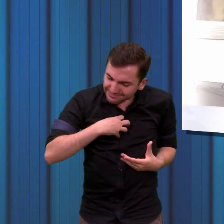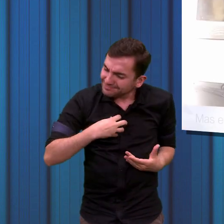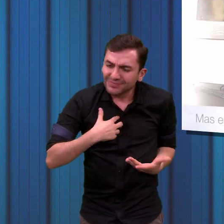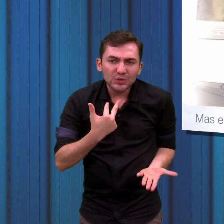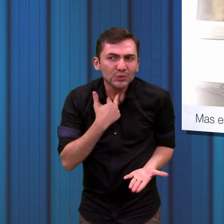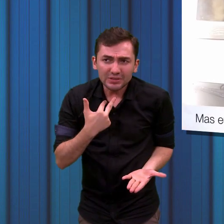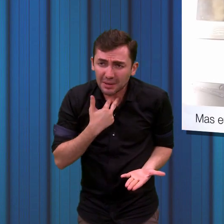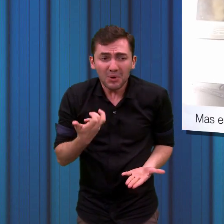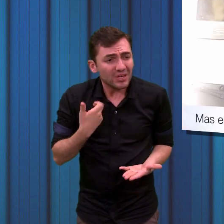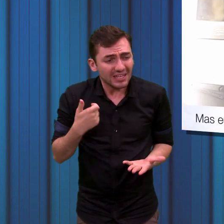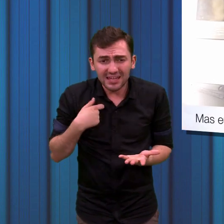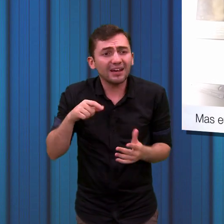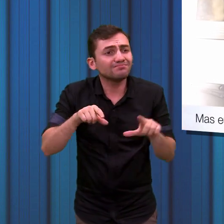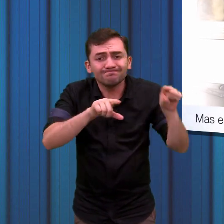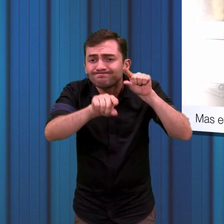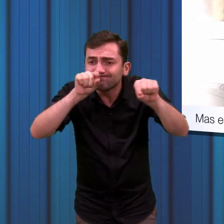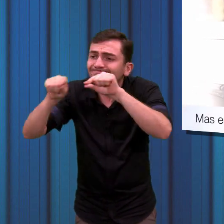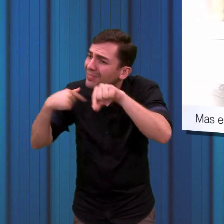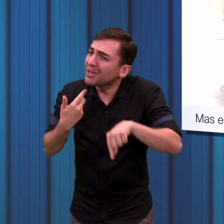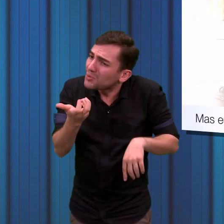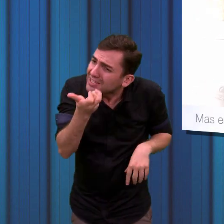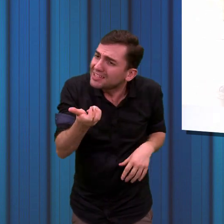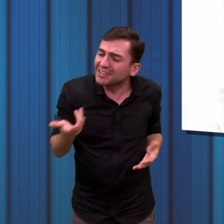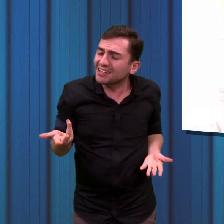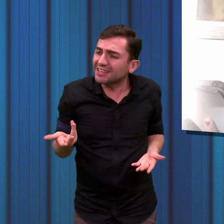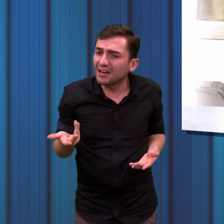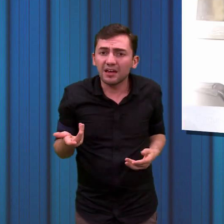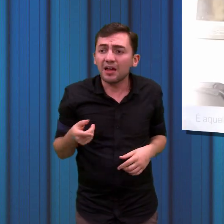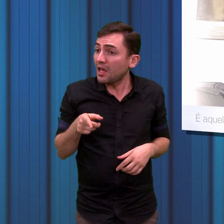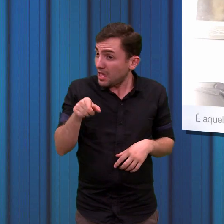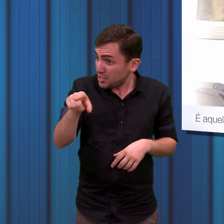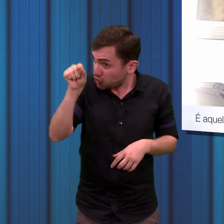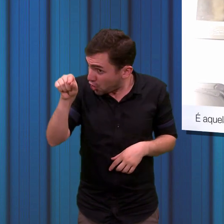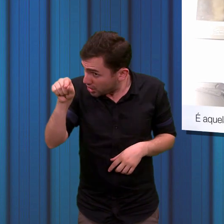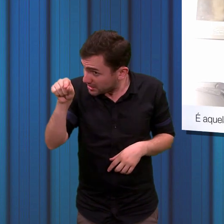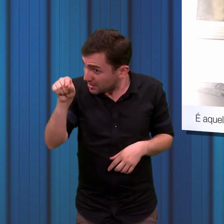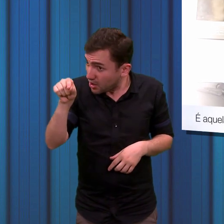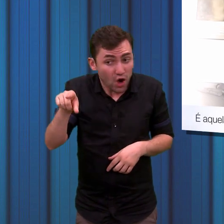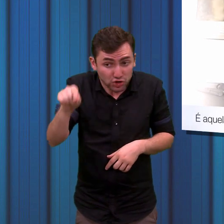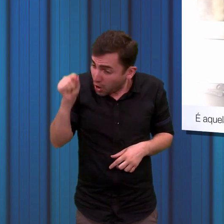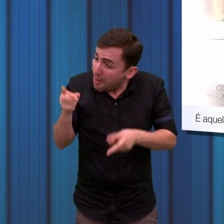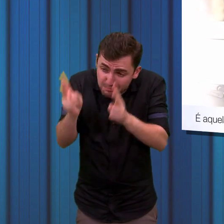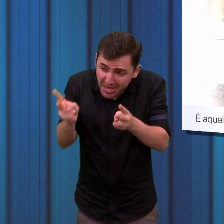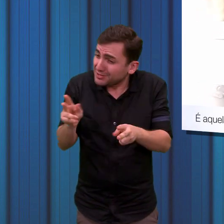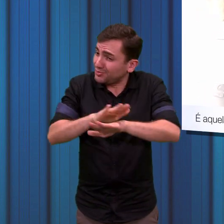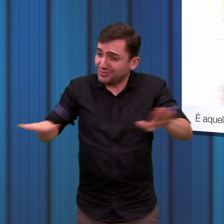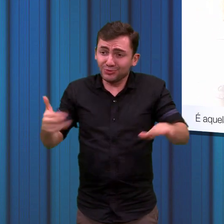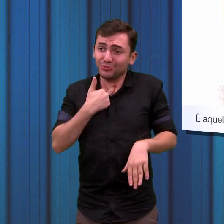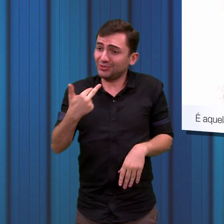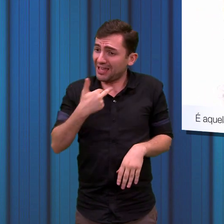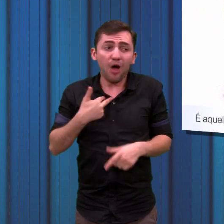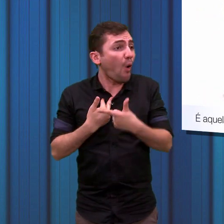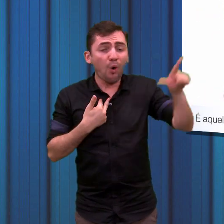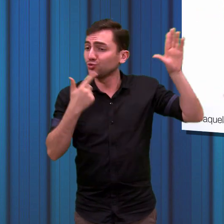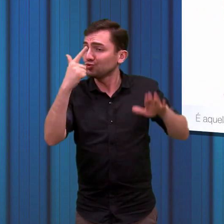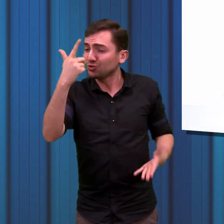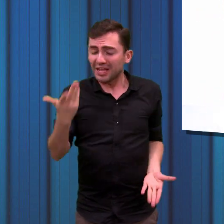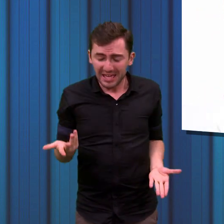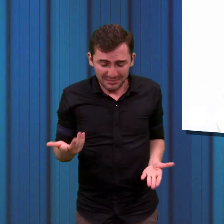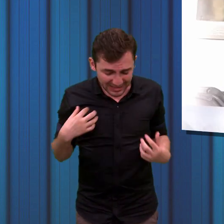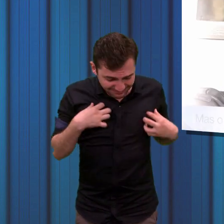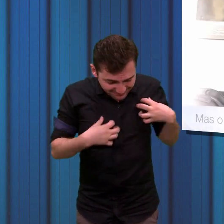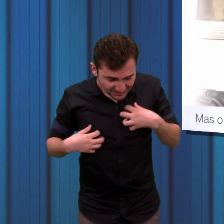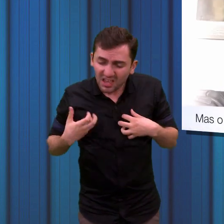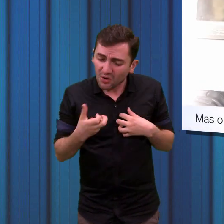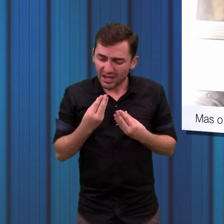escrevendo, mas eu gostaria de ter mais opções. Acho que é isso. É aquela coisa, ou é isso, ou é isso. Não queria que fosse